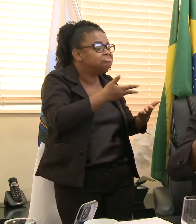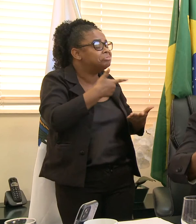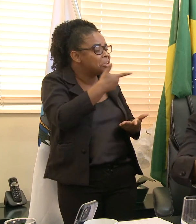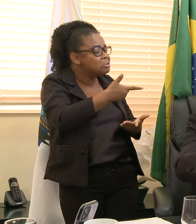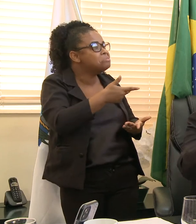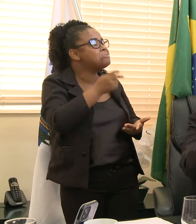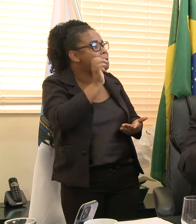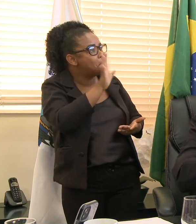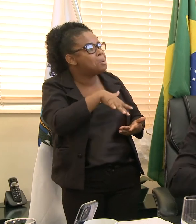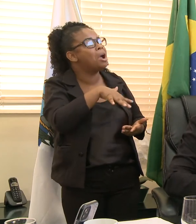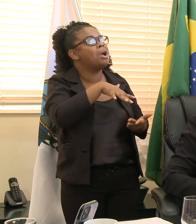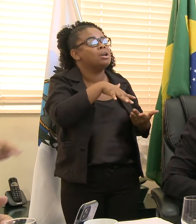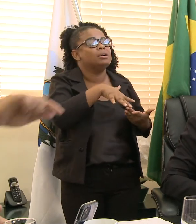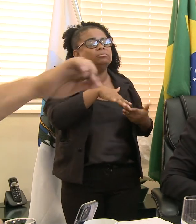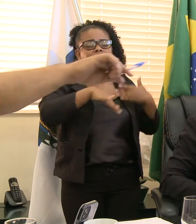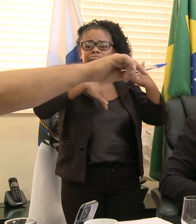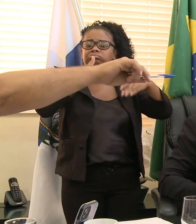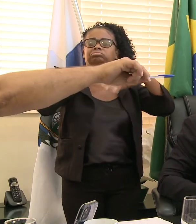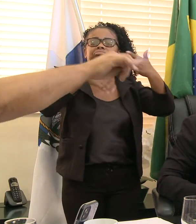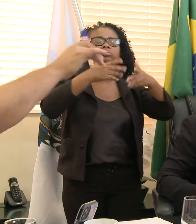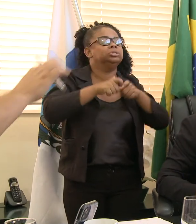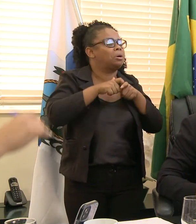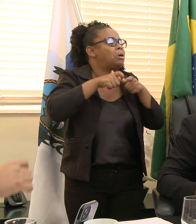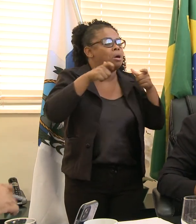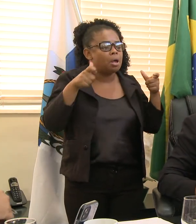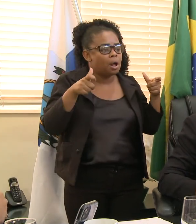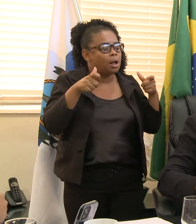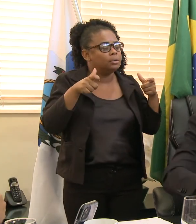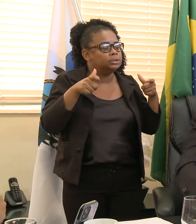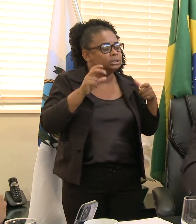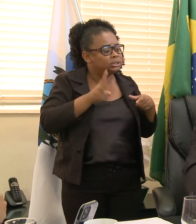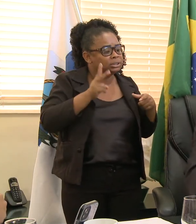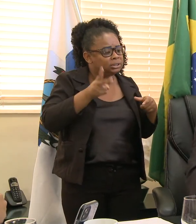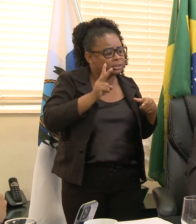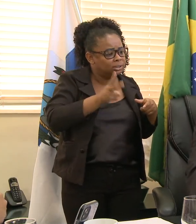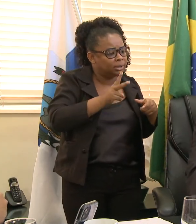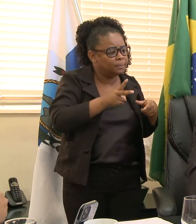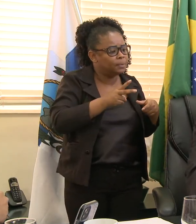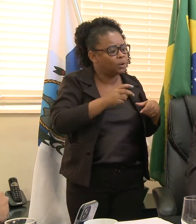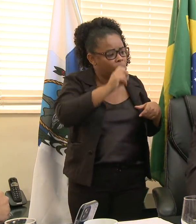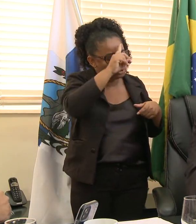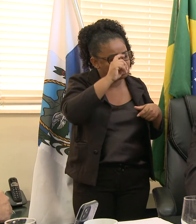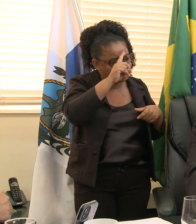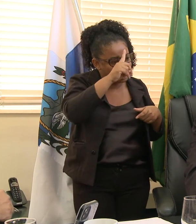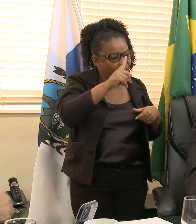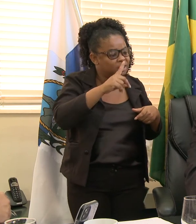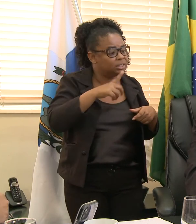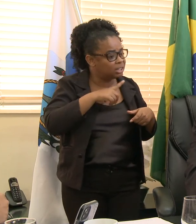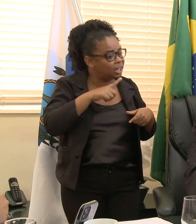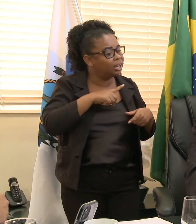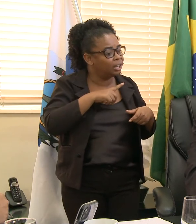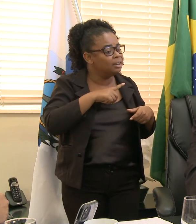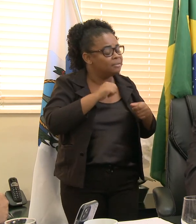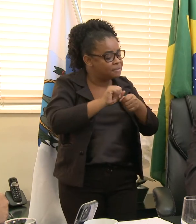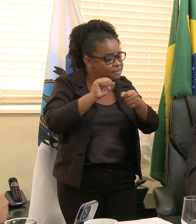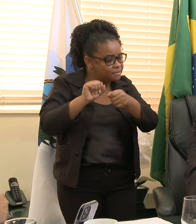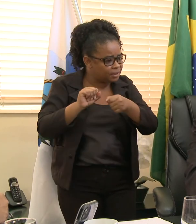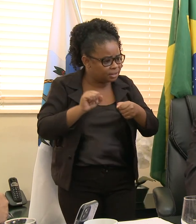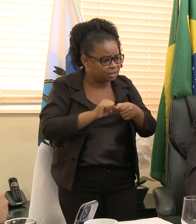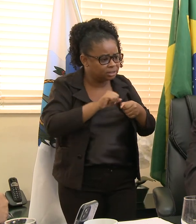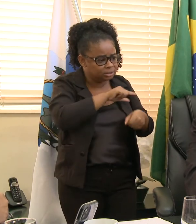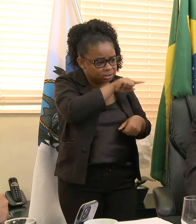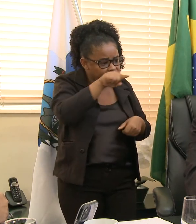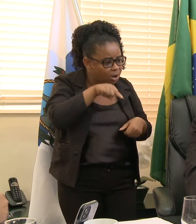avanço, o crescimento, a cada alta que nossos hospitais têm dado, a gente também